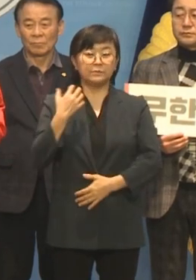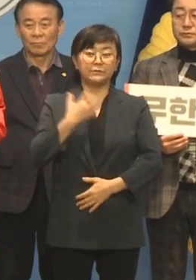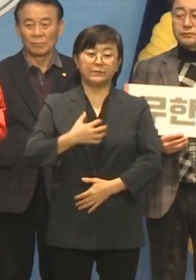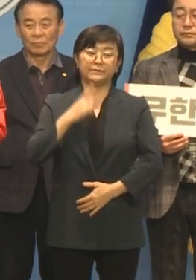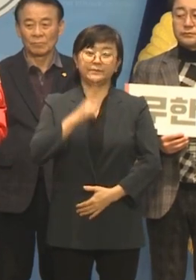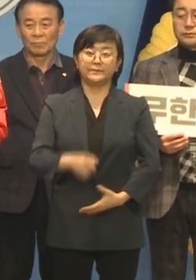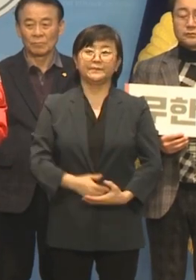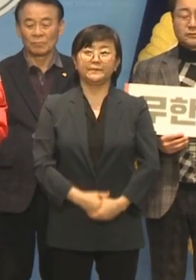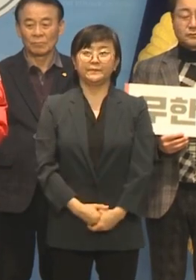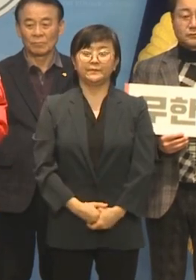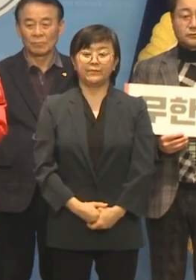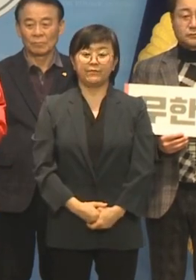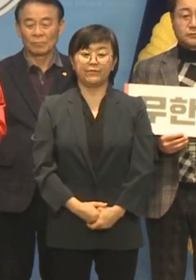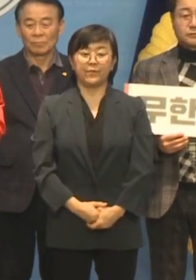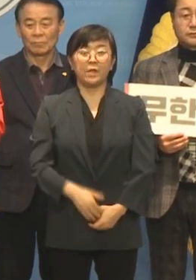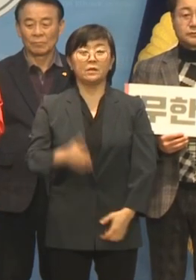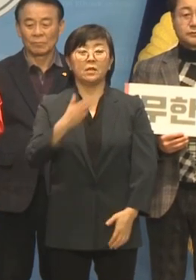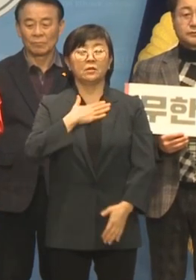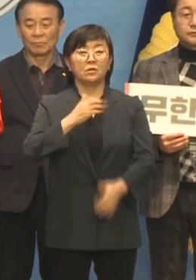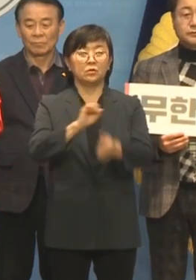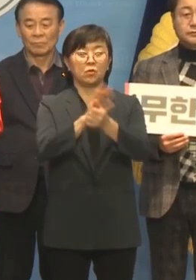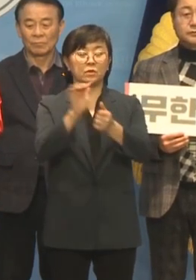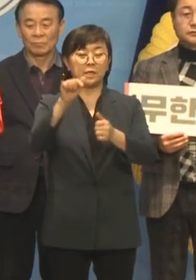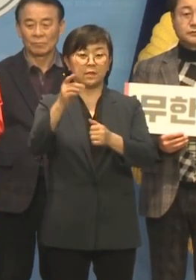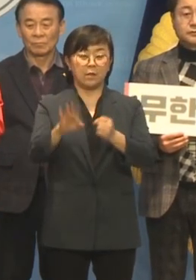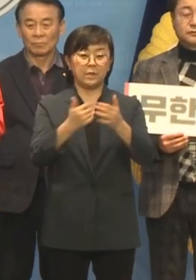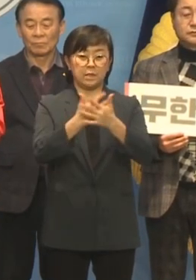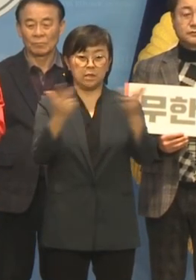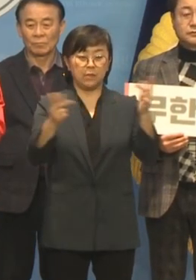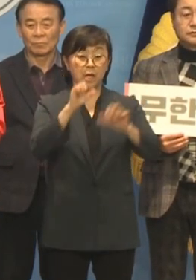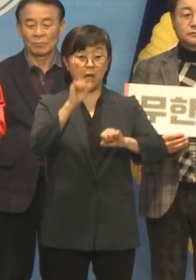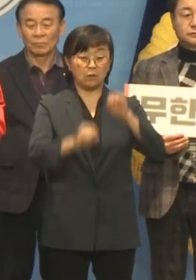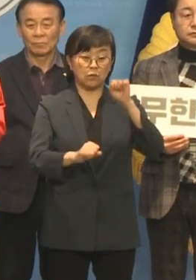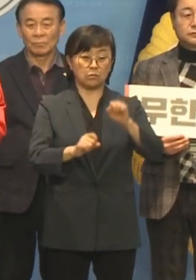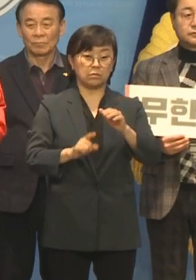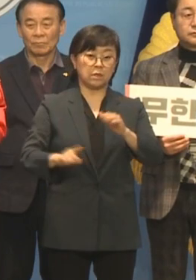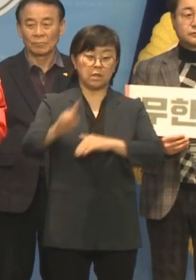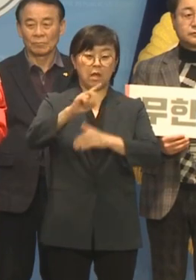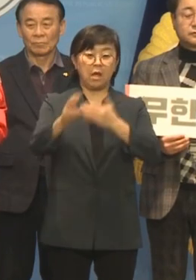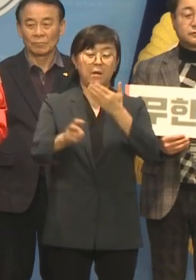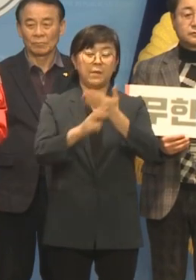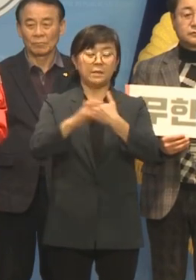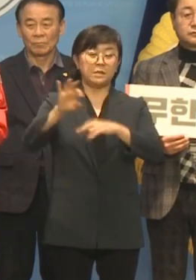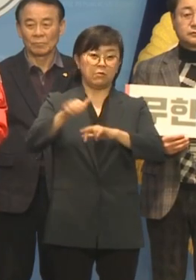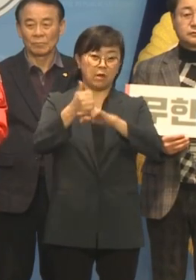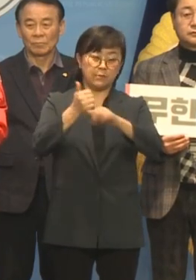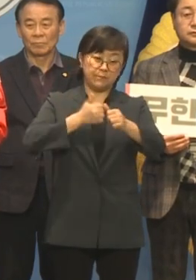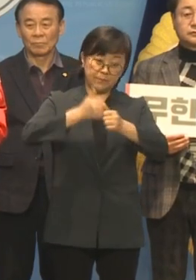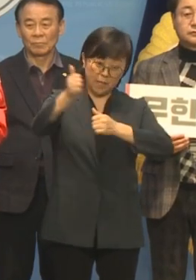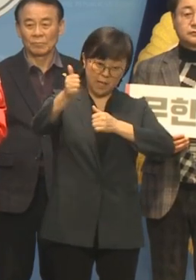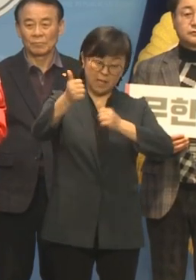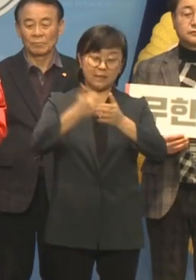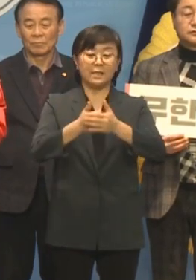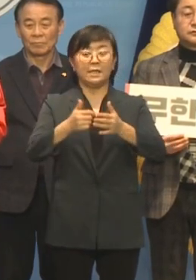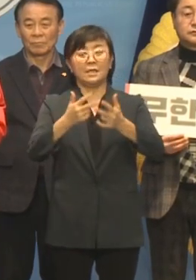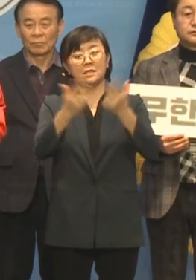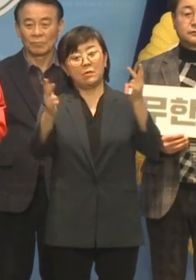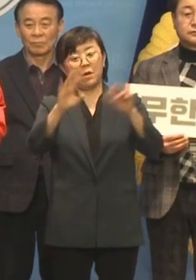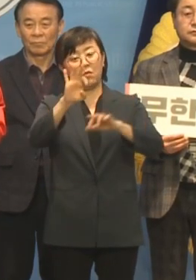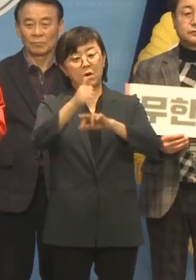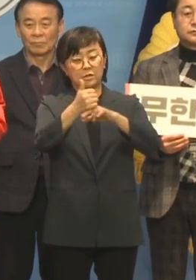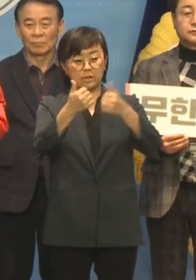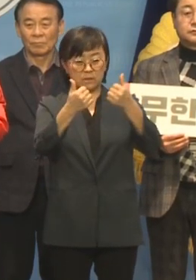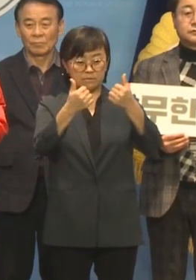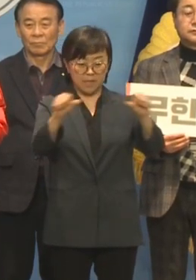코미디입니다. 저는 동작갑에서 이재명 행동대장인 반치광을 이겨서 이재명